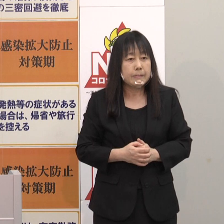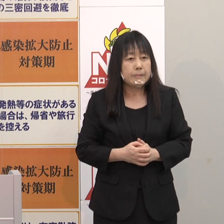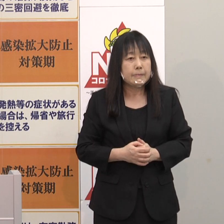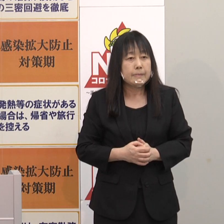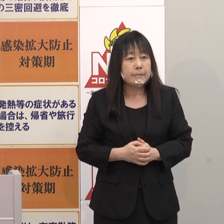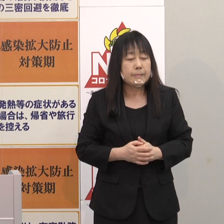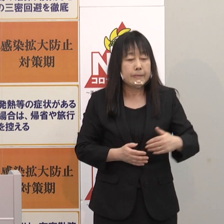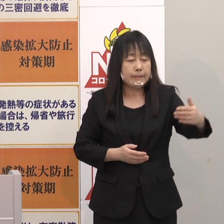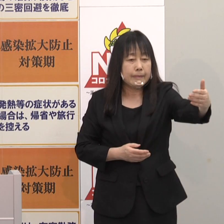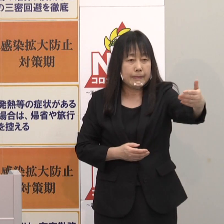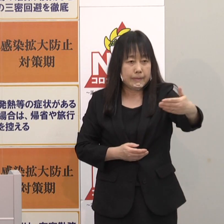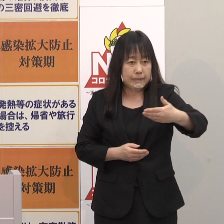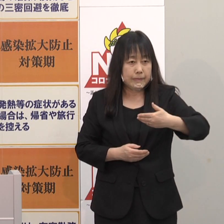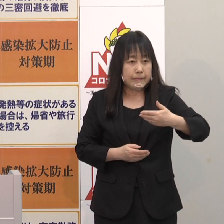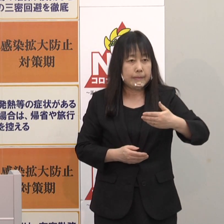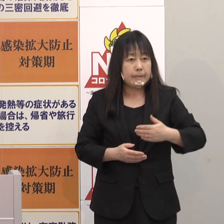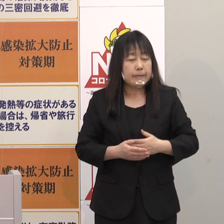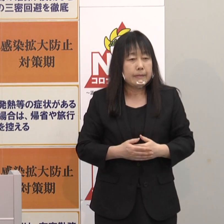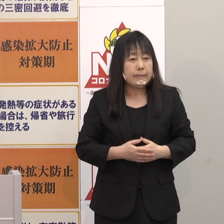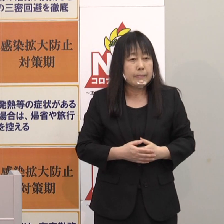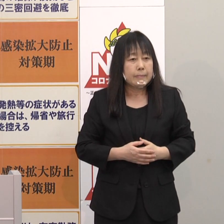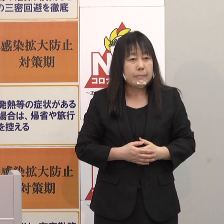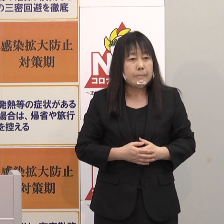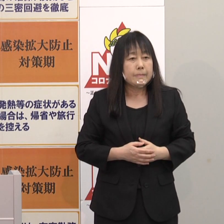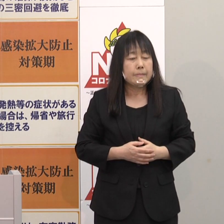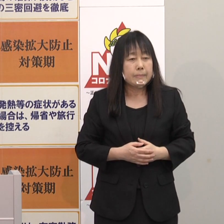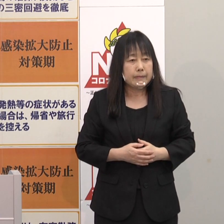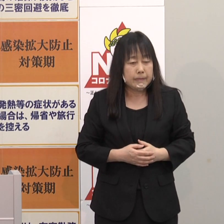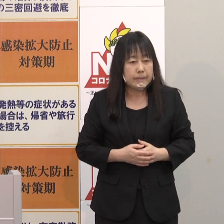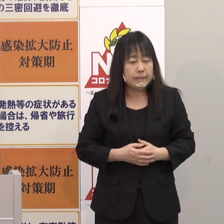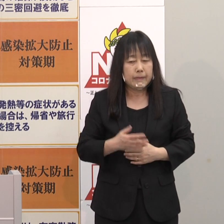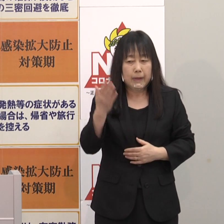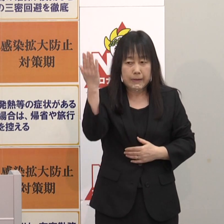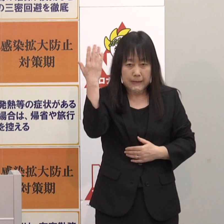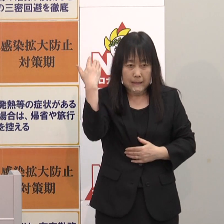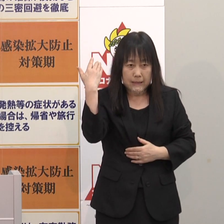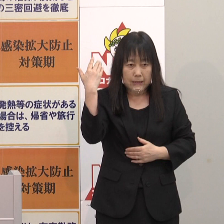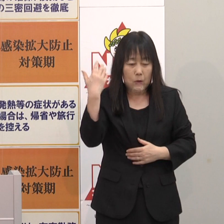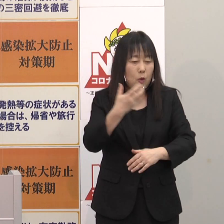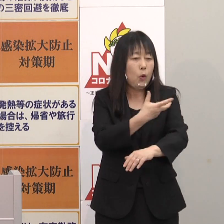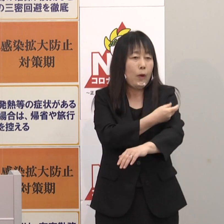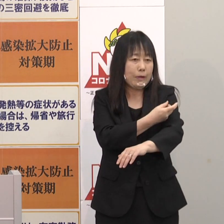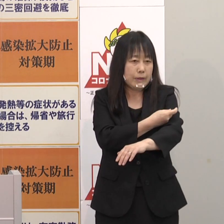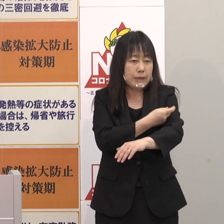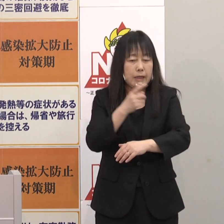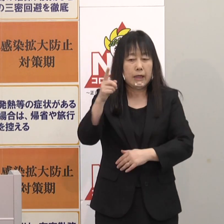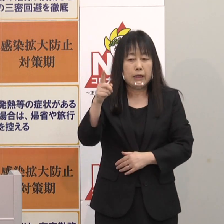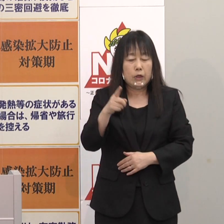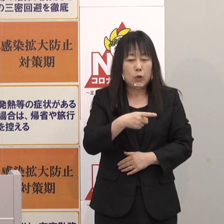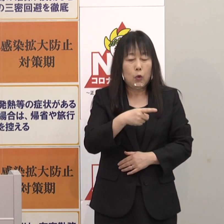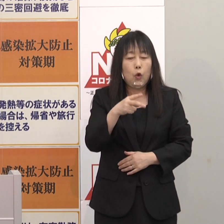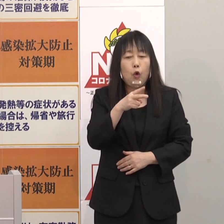読売新聞の井ノ原です。まずちょっとノババックス製のワクチンのことについて伺いたいんですけれども、これ、